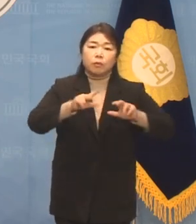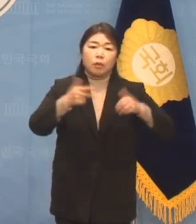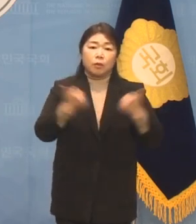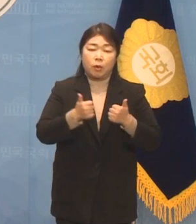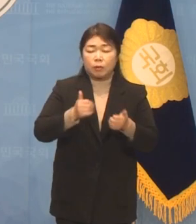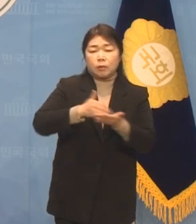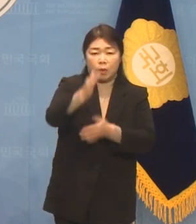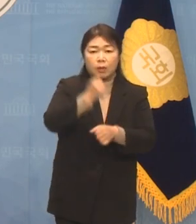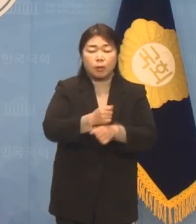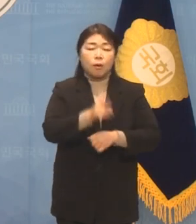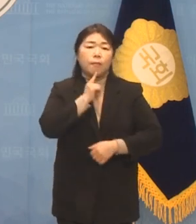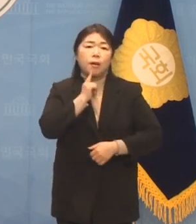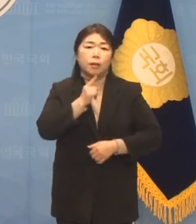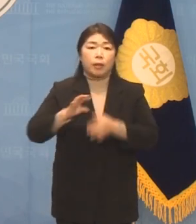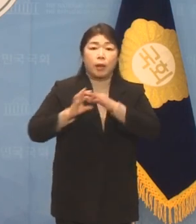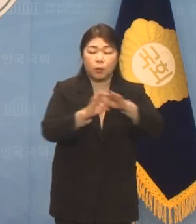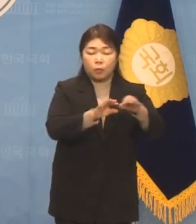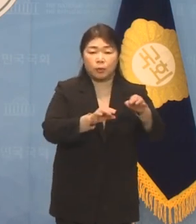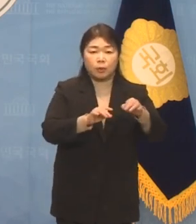그지 없습니다.